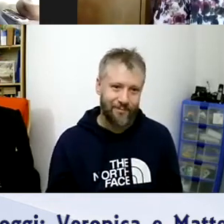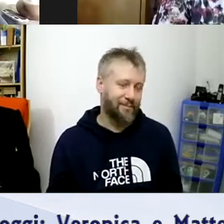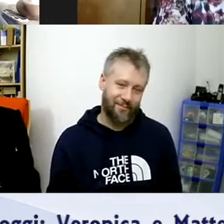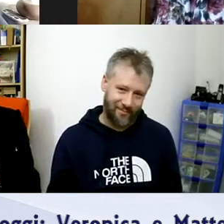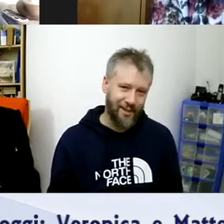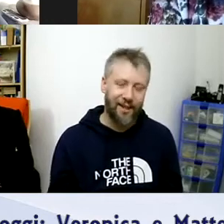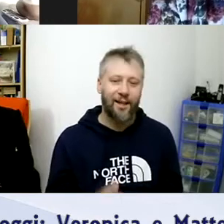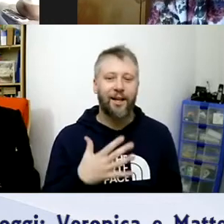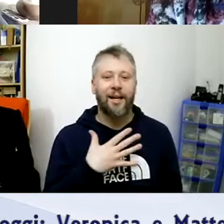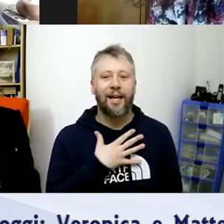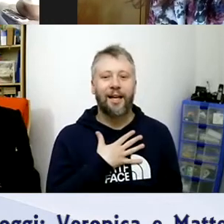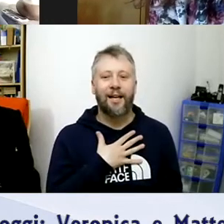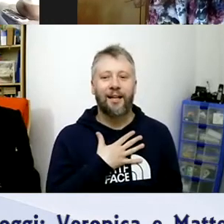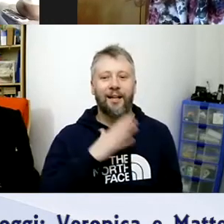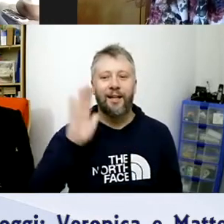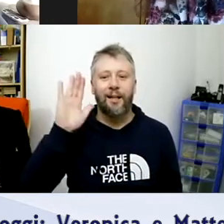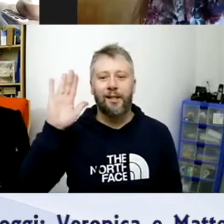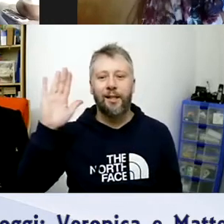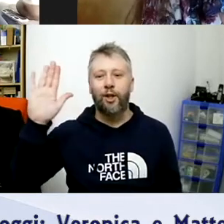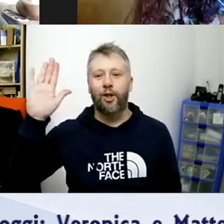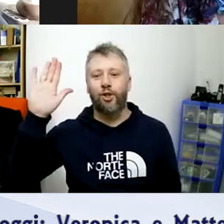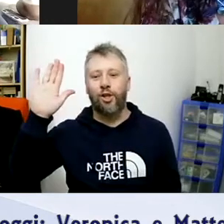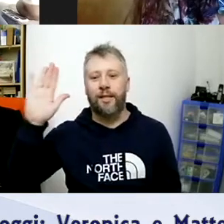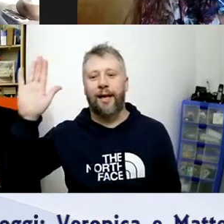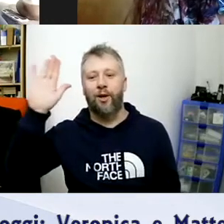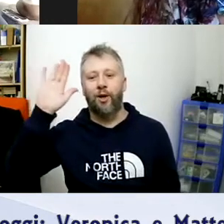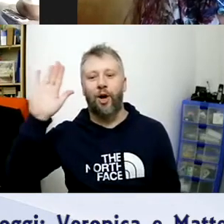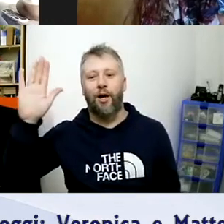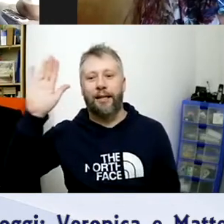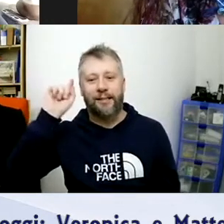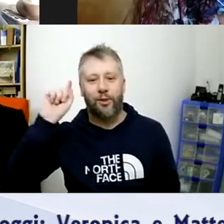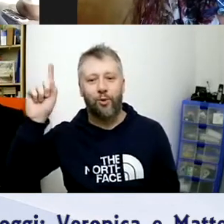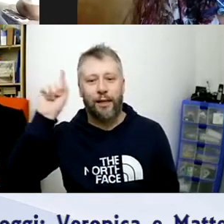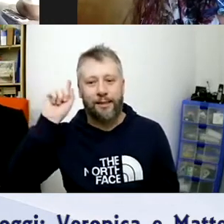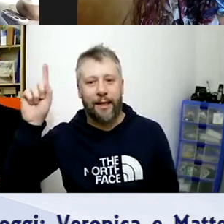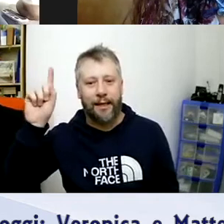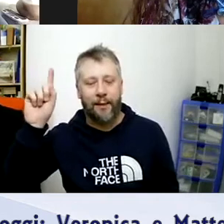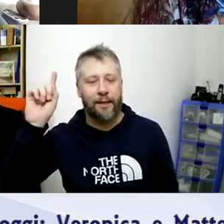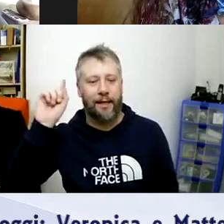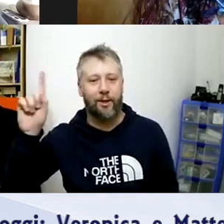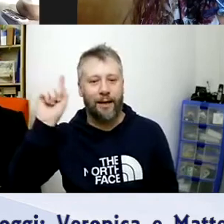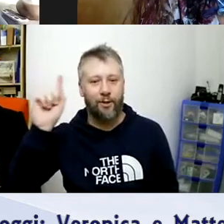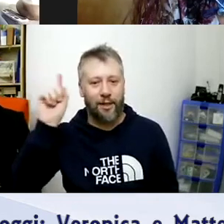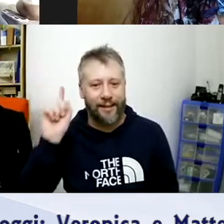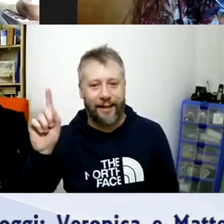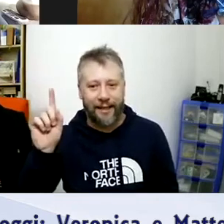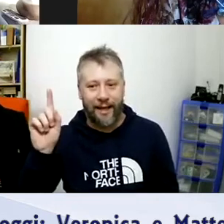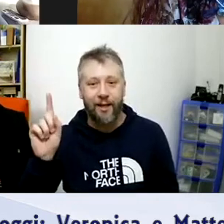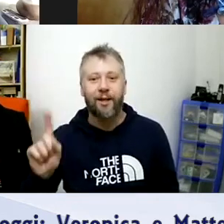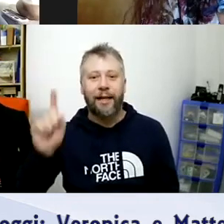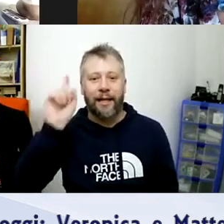no. Dottor Matteo Finice Bufoli? Io sostengo Loris sulle stelline perché anche io mangio le